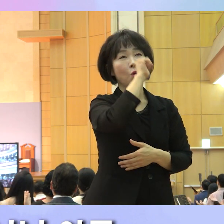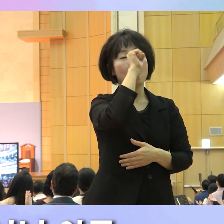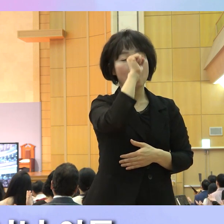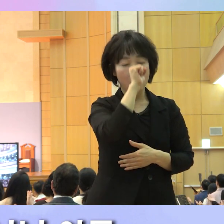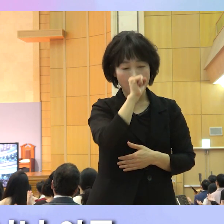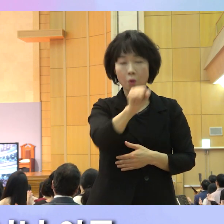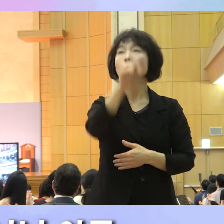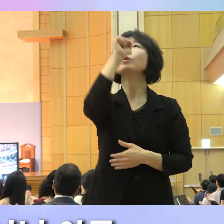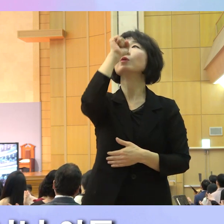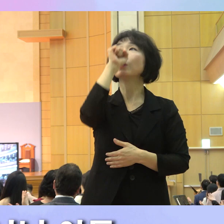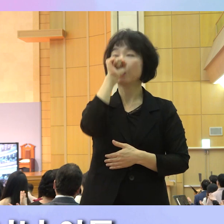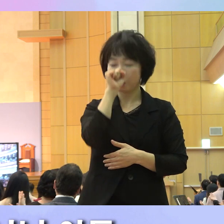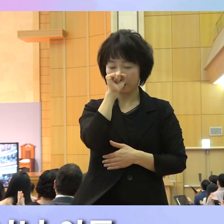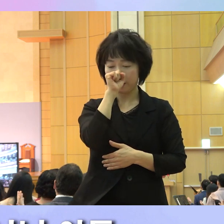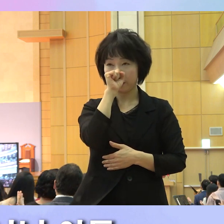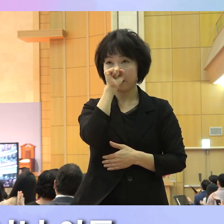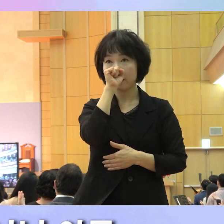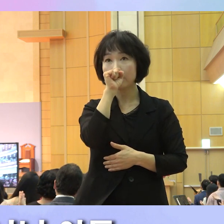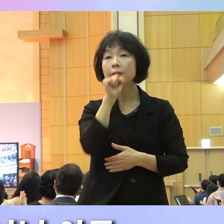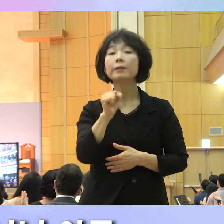참